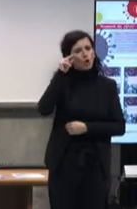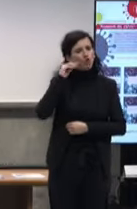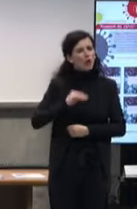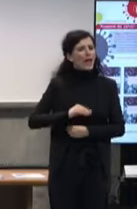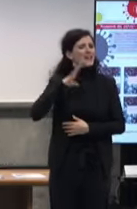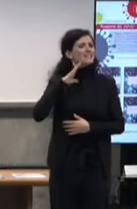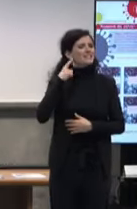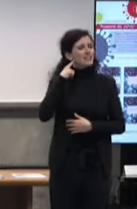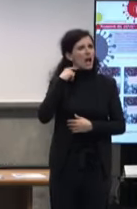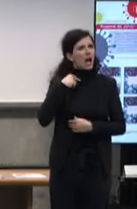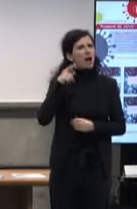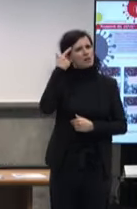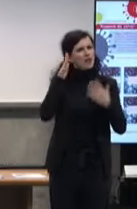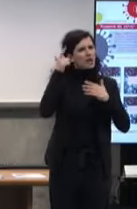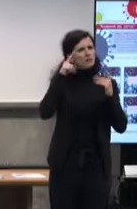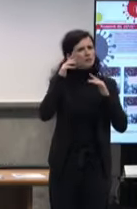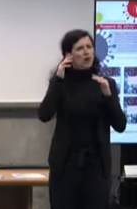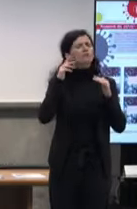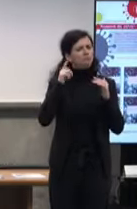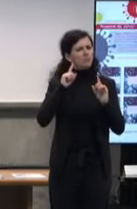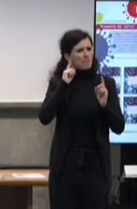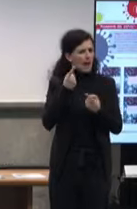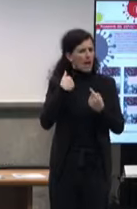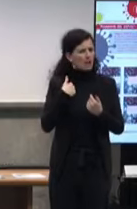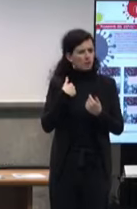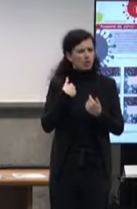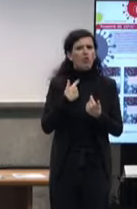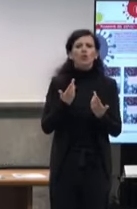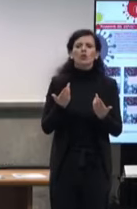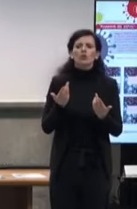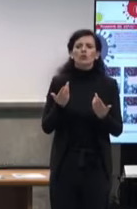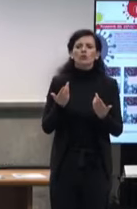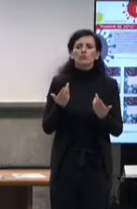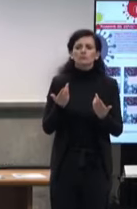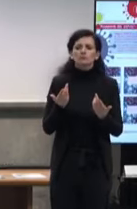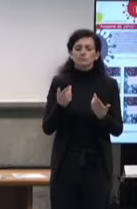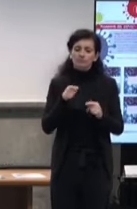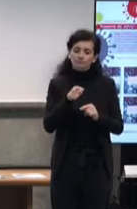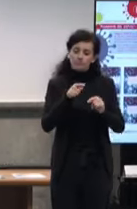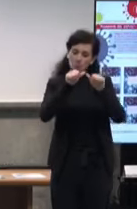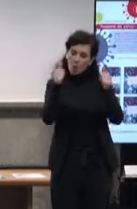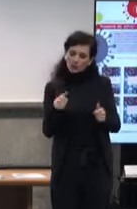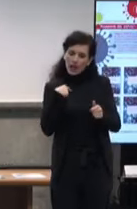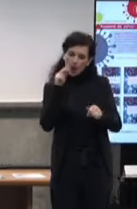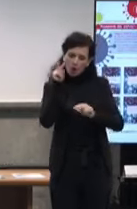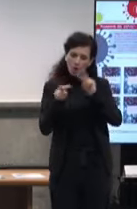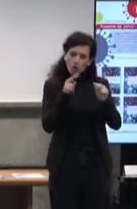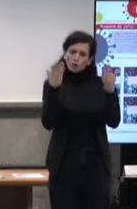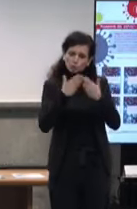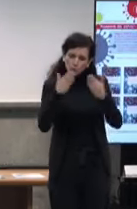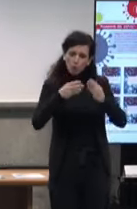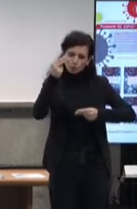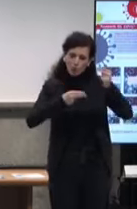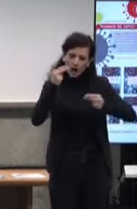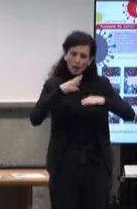il punto però è che i modelli che noi andiamo a sviluppare o che dobbiamo sviluppare per adottare delle scelte